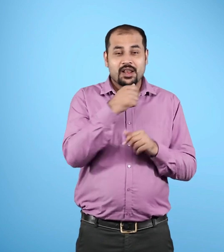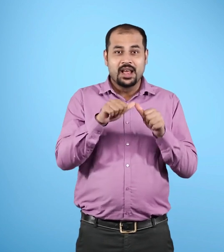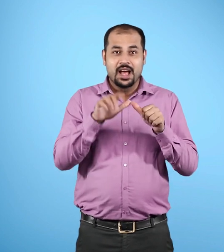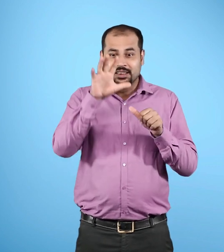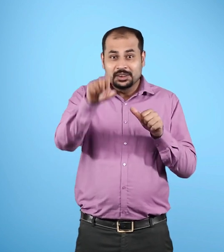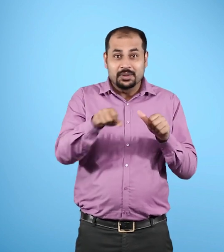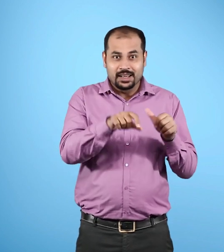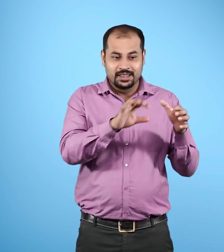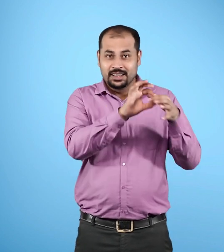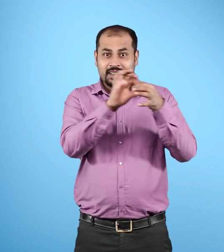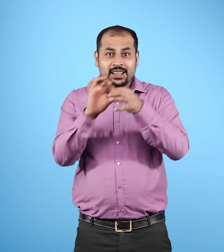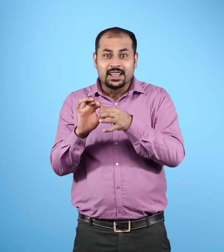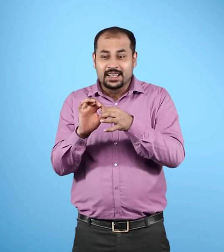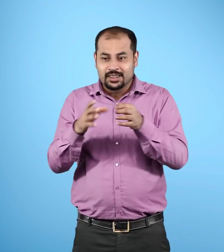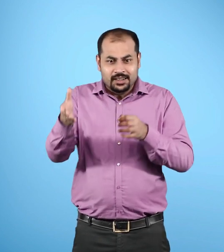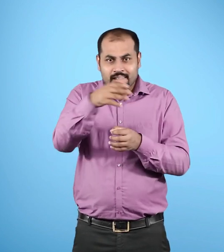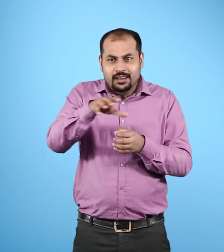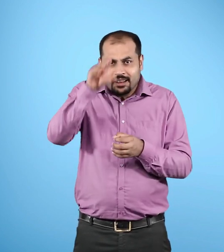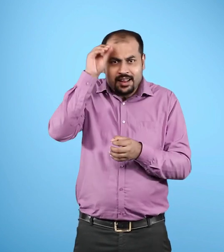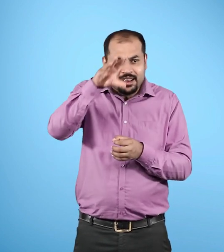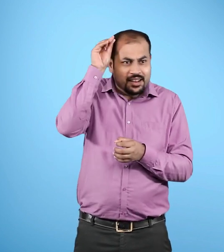आपने सुगमता के बारे में जान लिया होगा